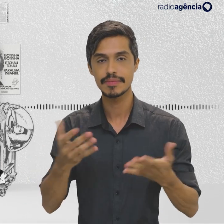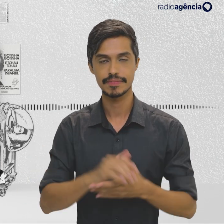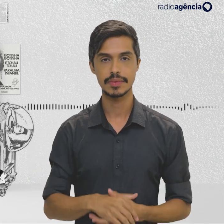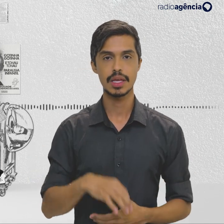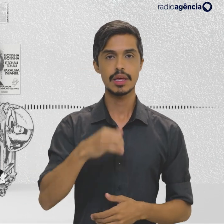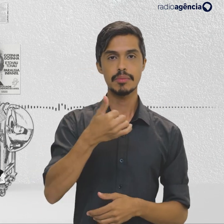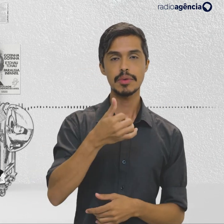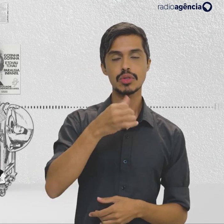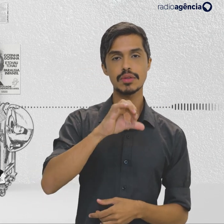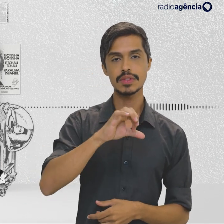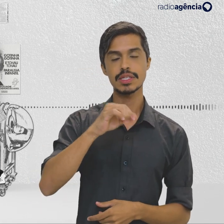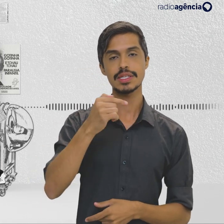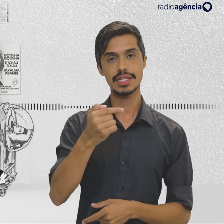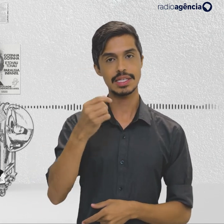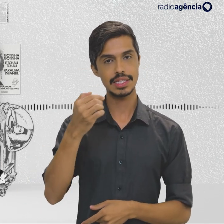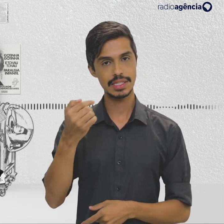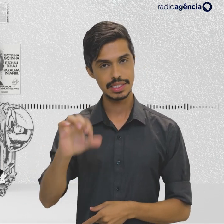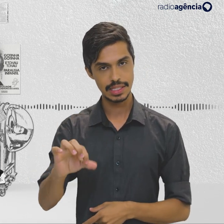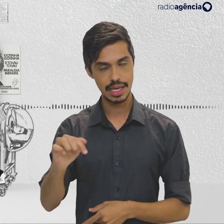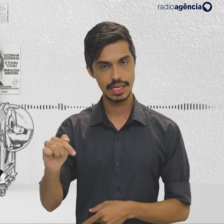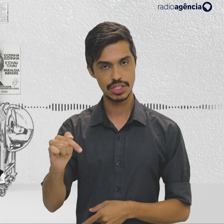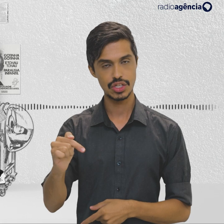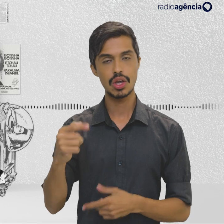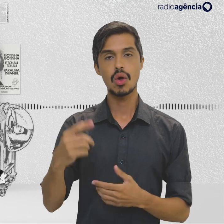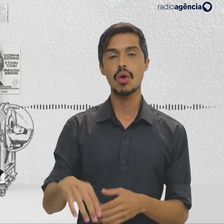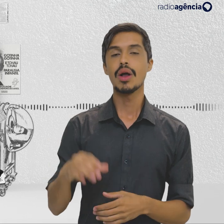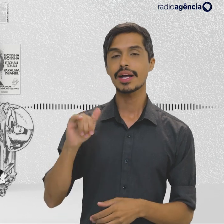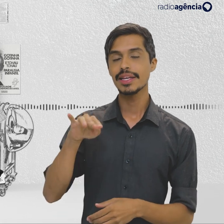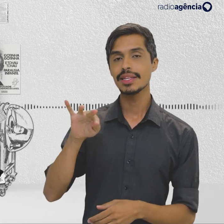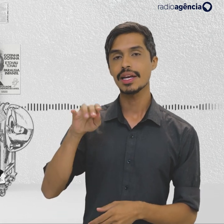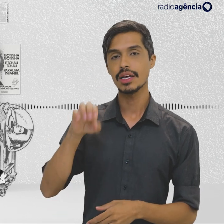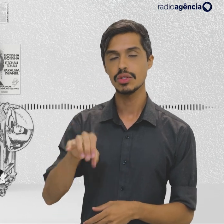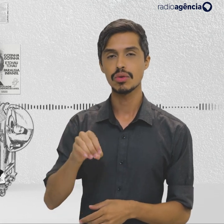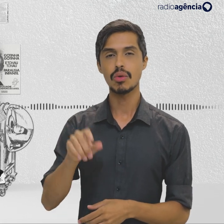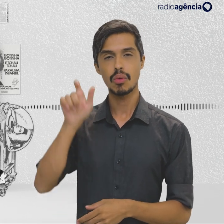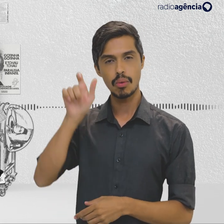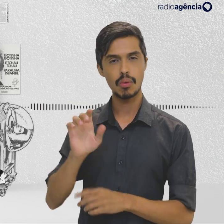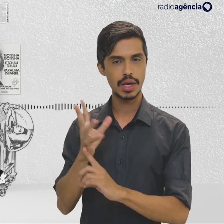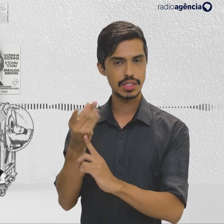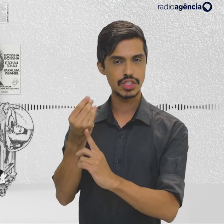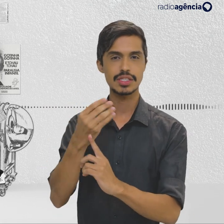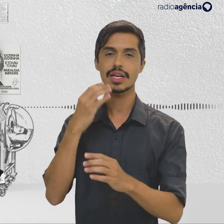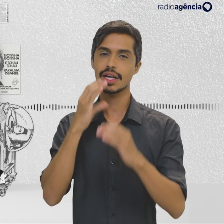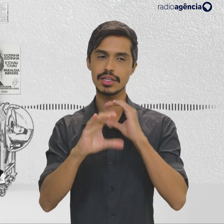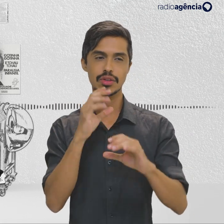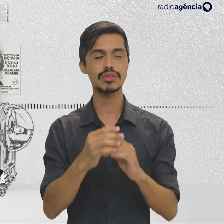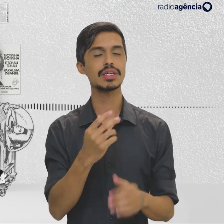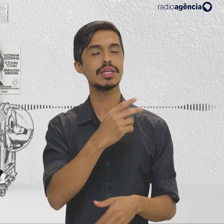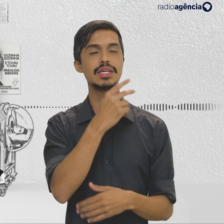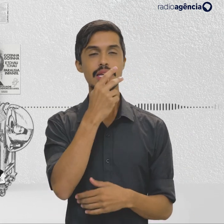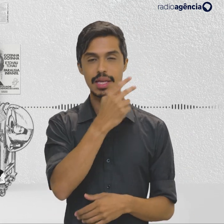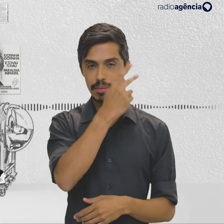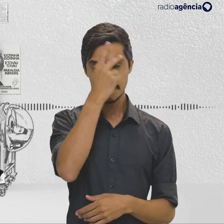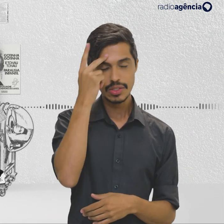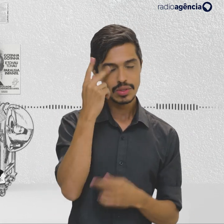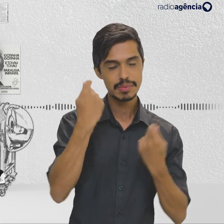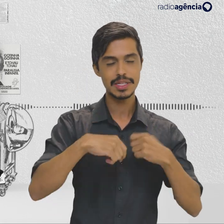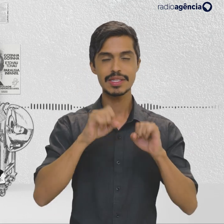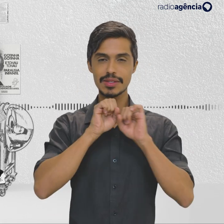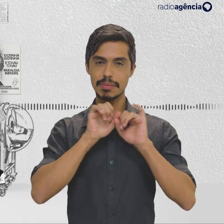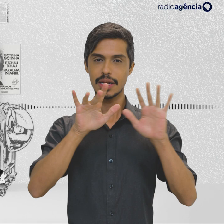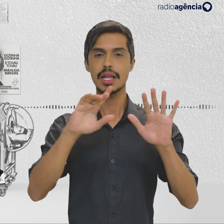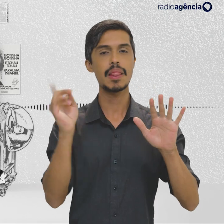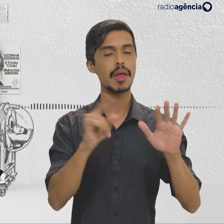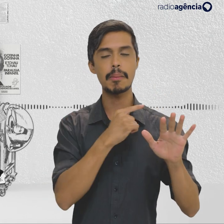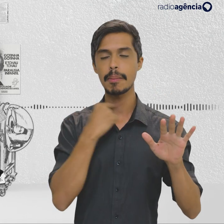em 1977 caitano Veloso que é um artista que eu gosto muito cantou que gente é para